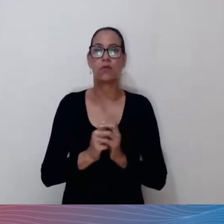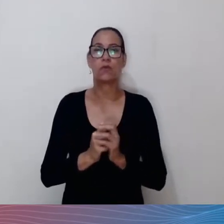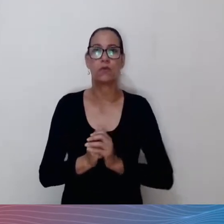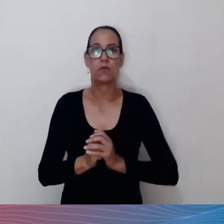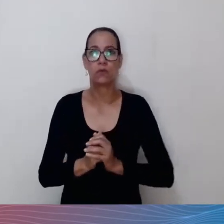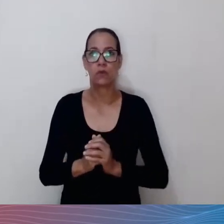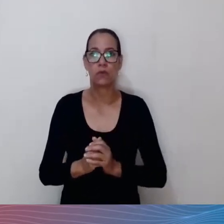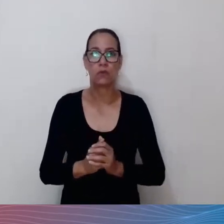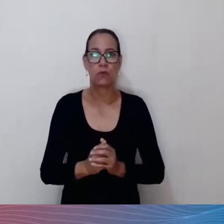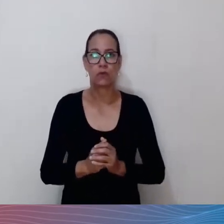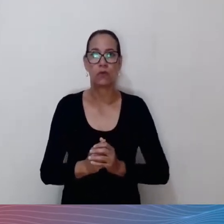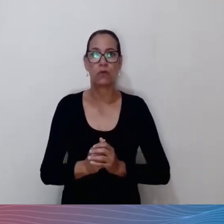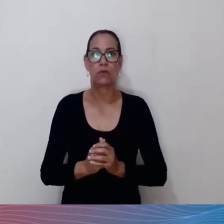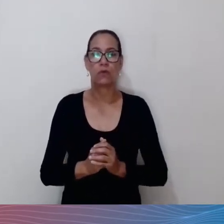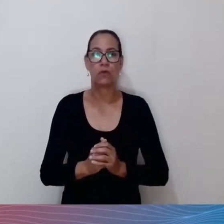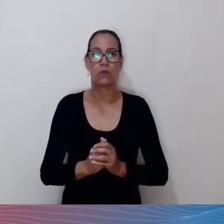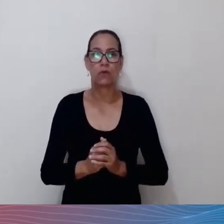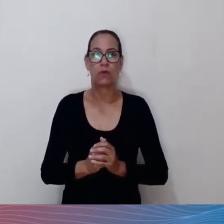E,